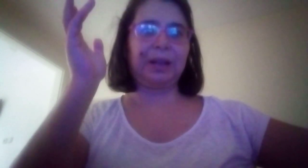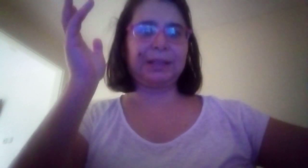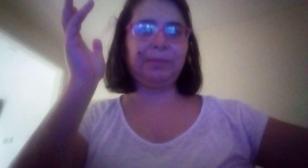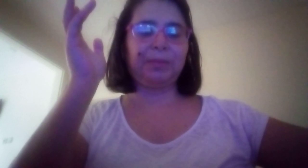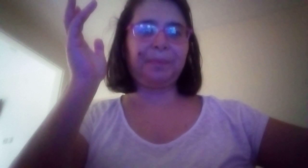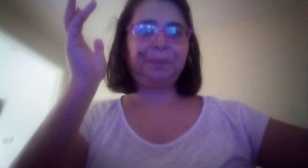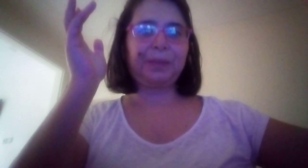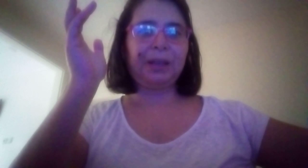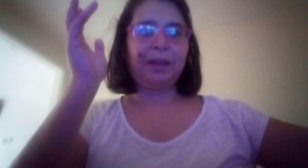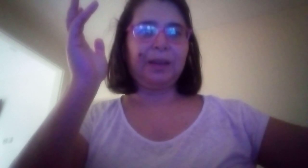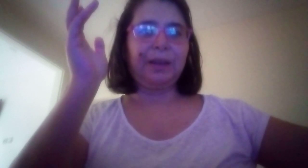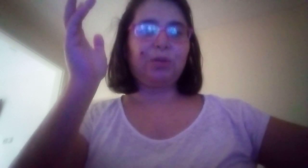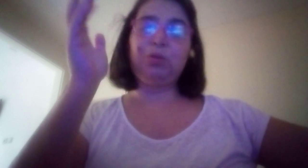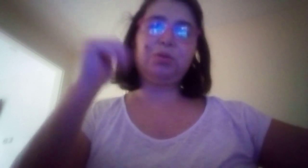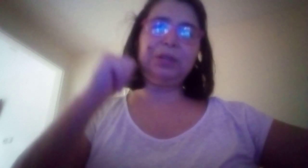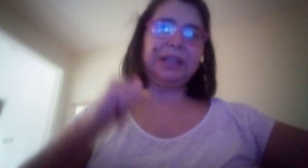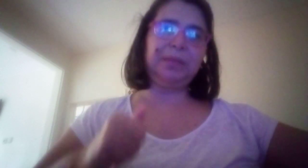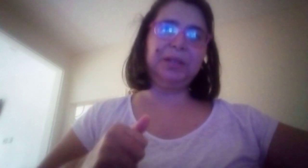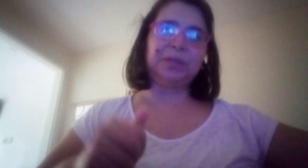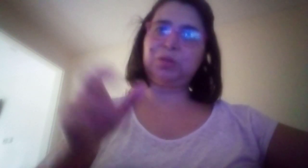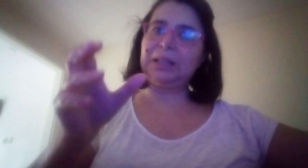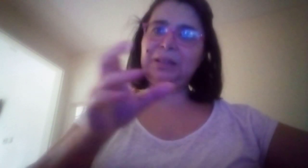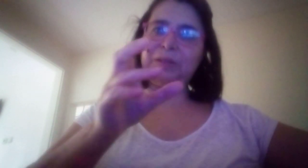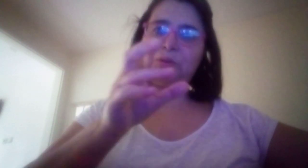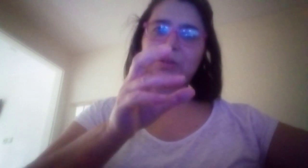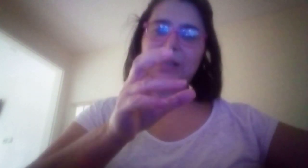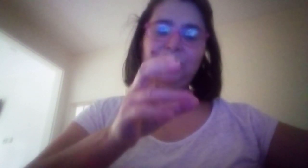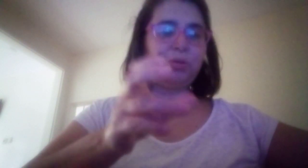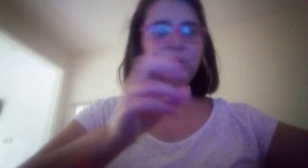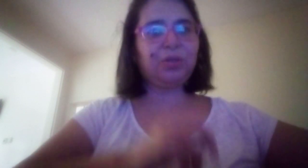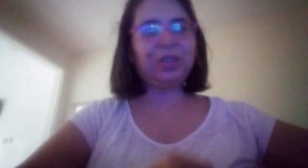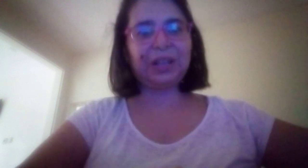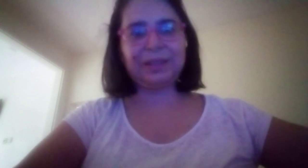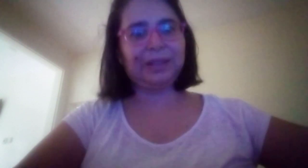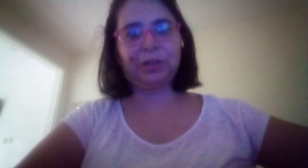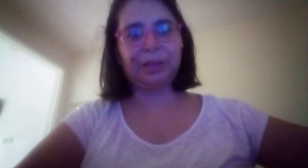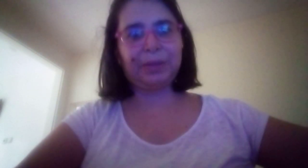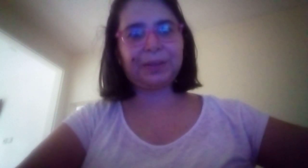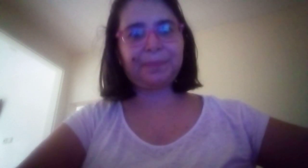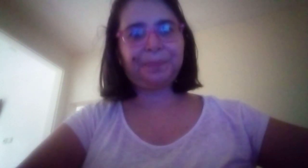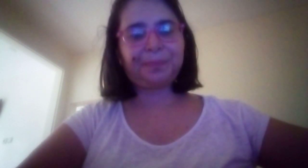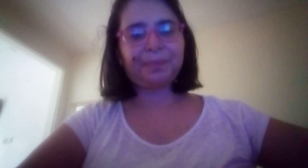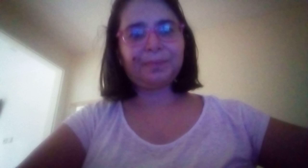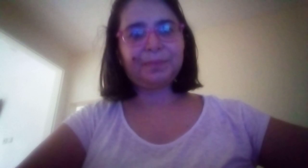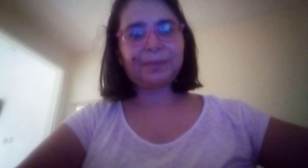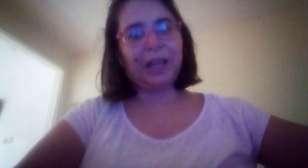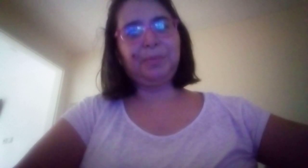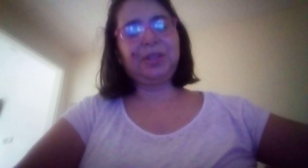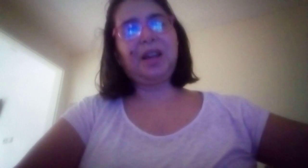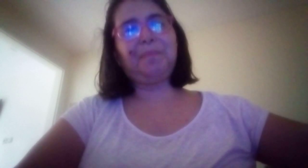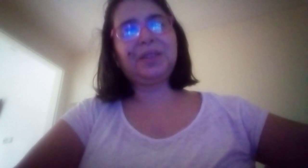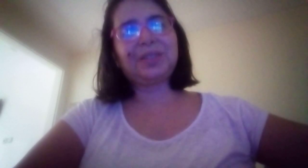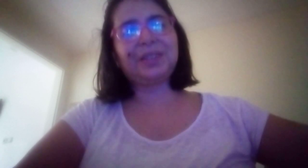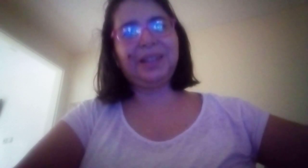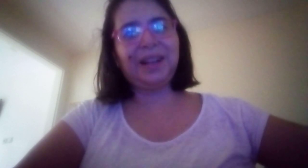tamam mı kültür değişebilir bu senin kendi kültürün içerisinde de olabilir yani bir şey yapman için illaki